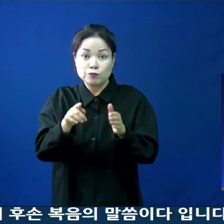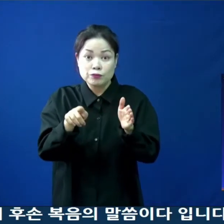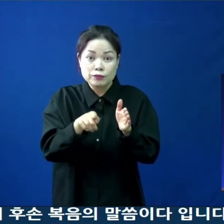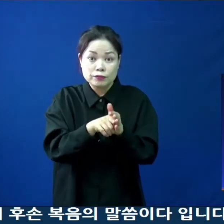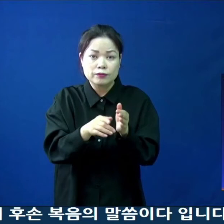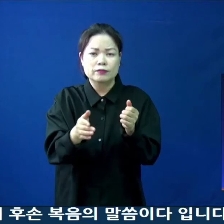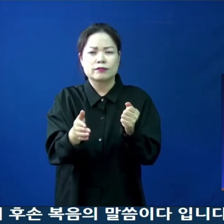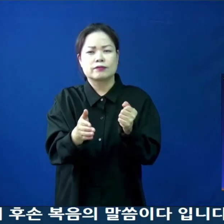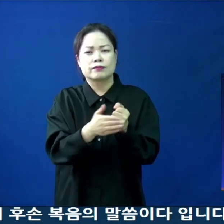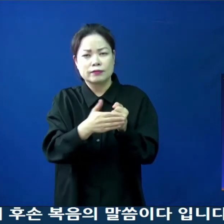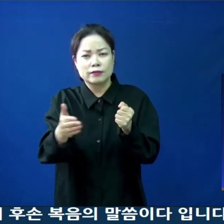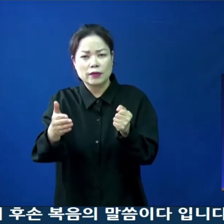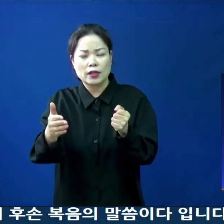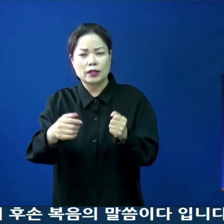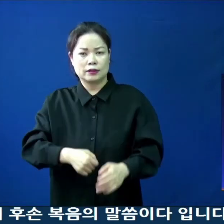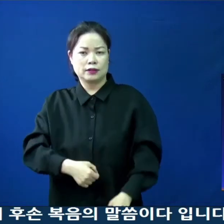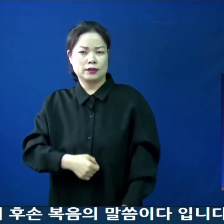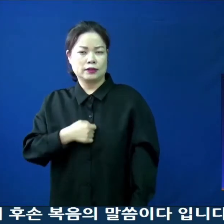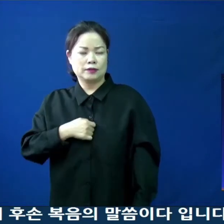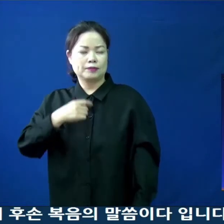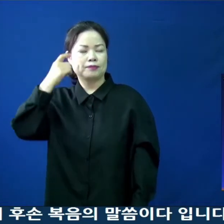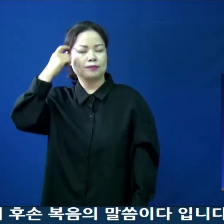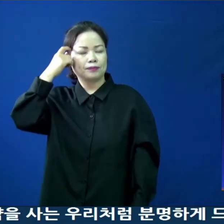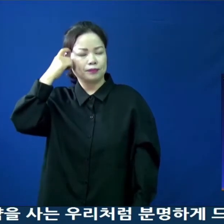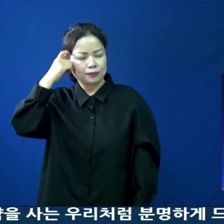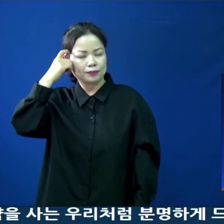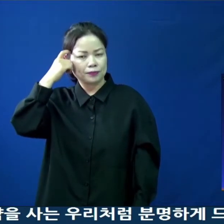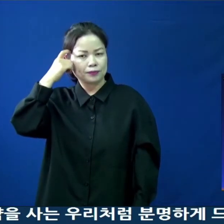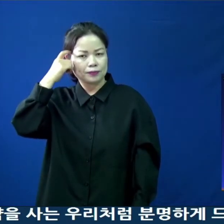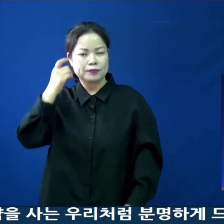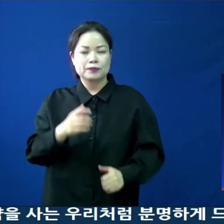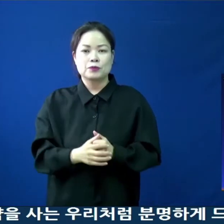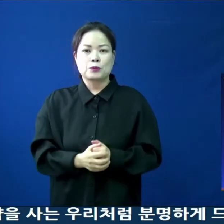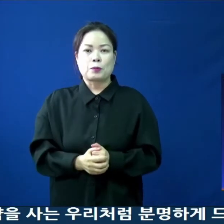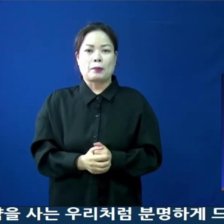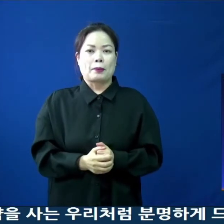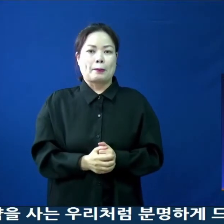믿으니까 그것을 의로 여겨주셨다라는 것입니다.